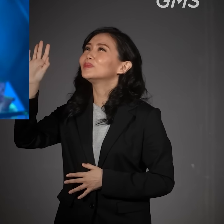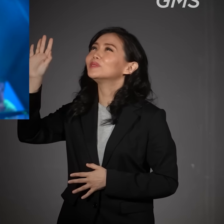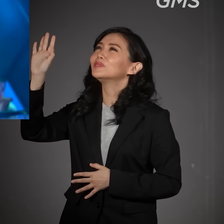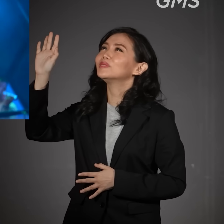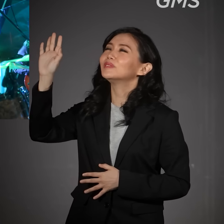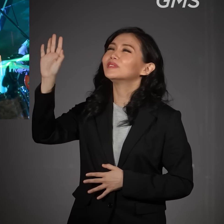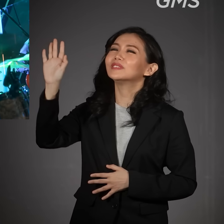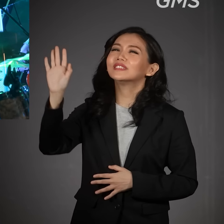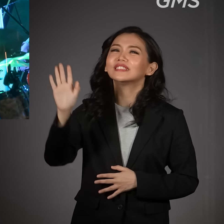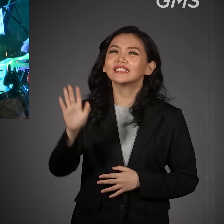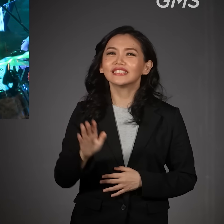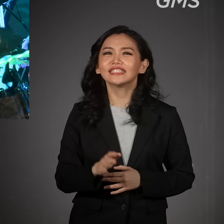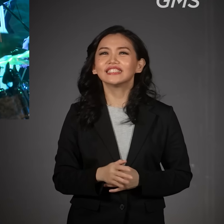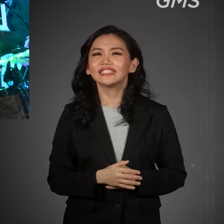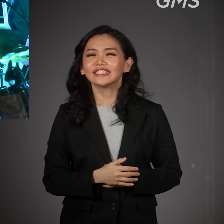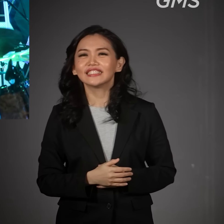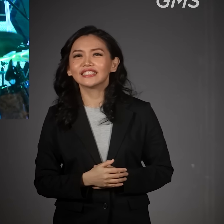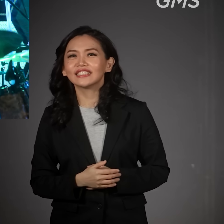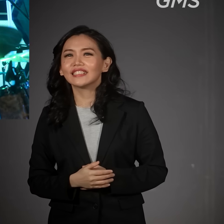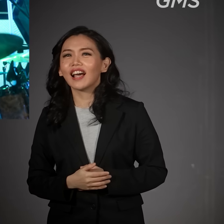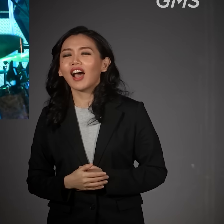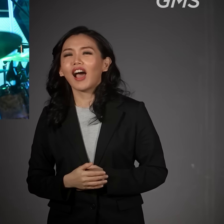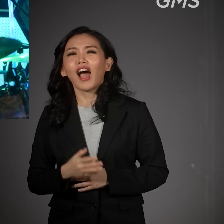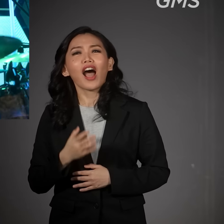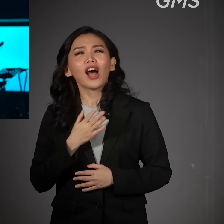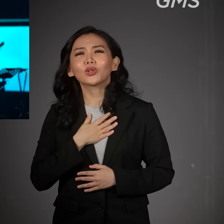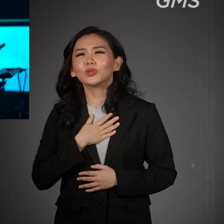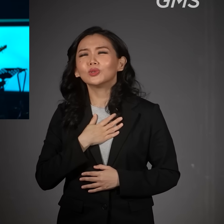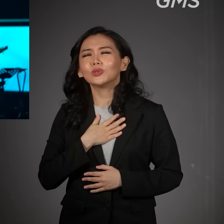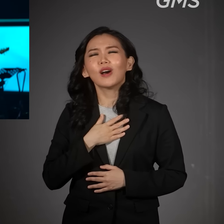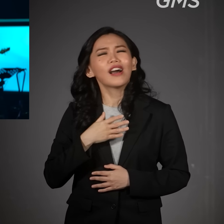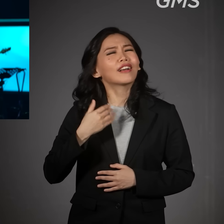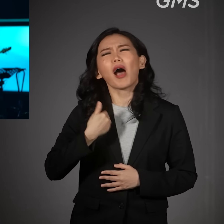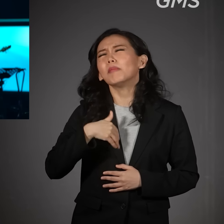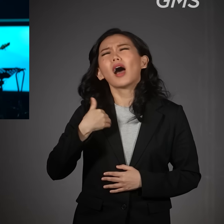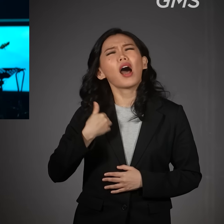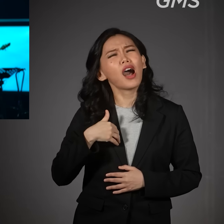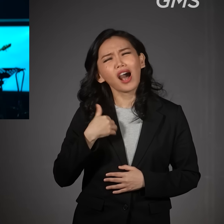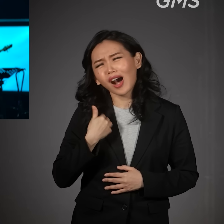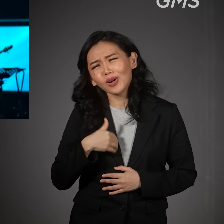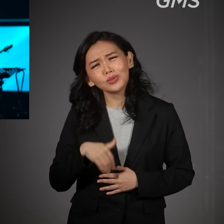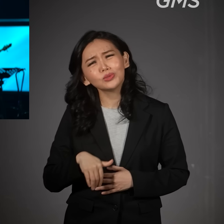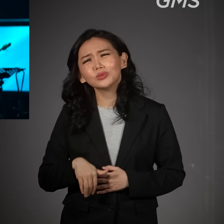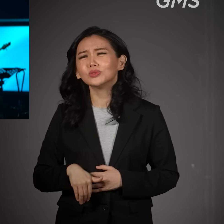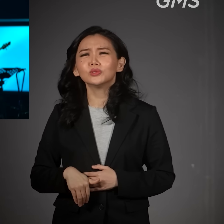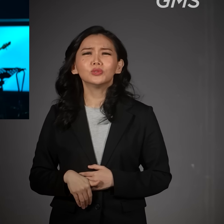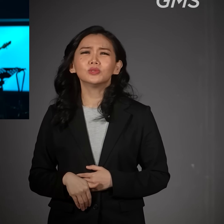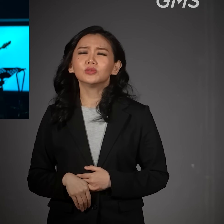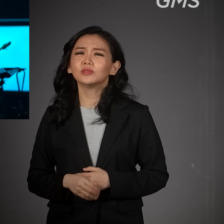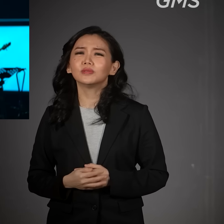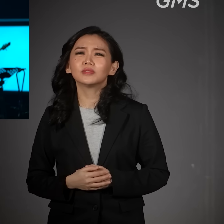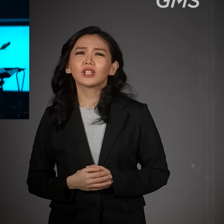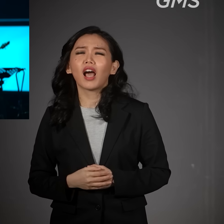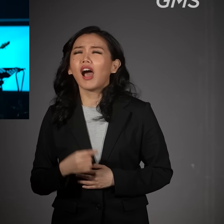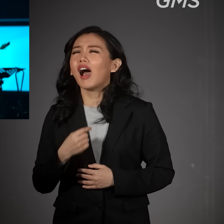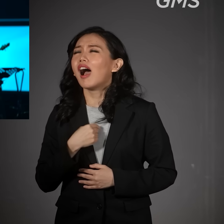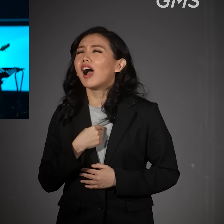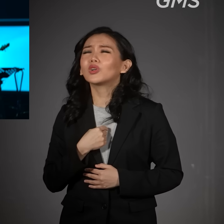darimu. Ku tak mau jauh, ku tak mau,